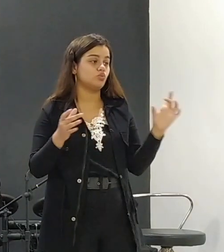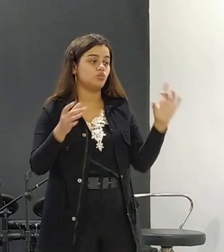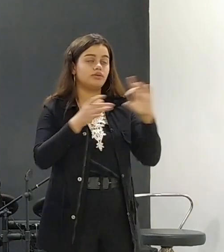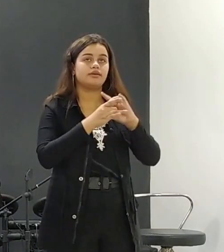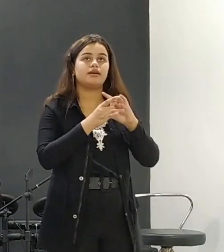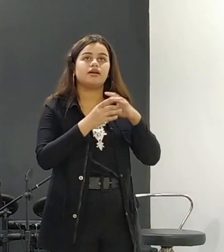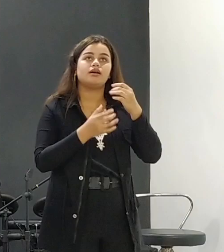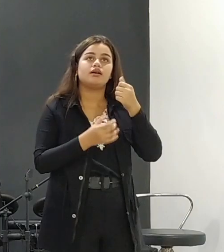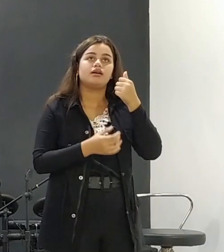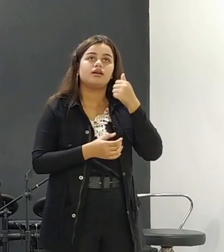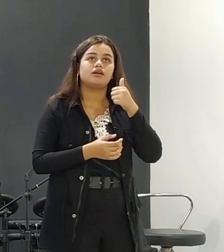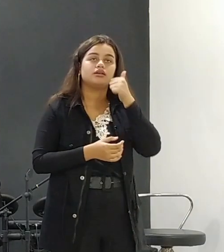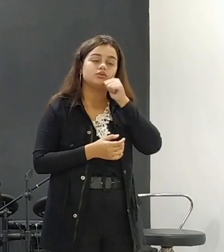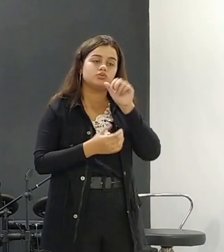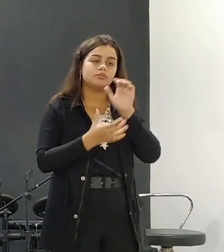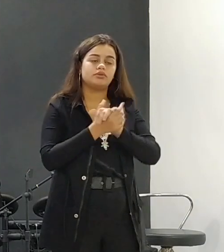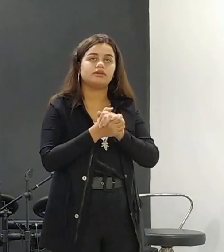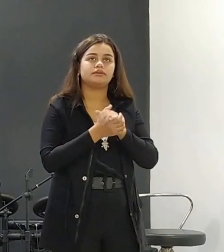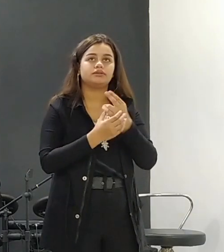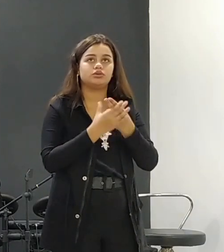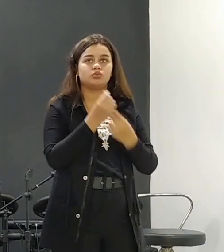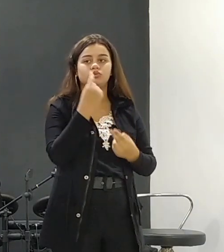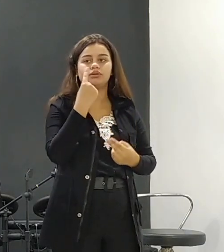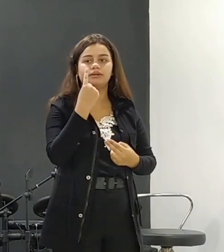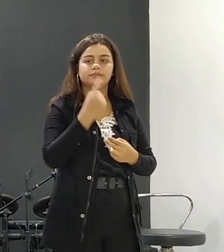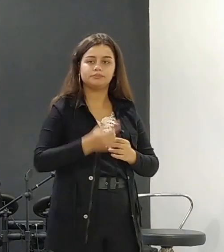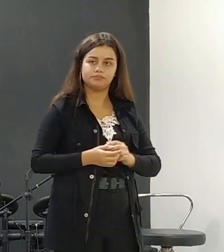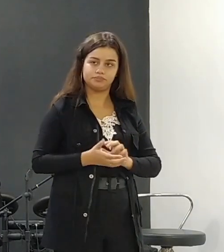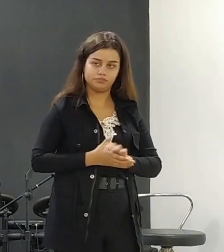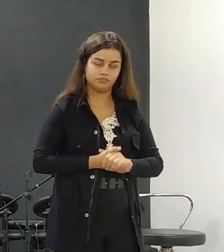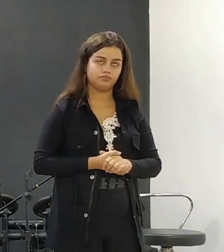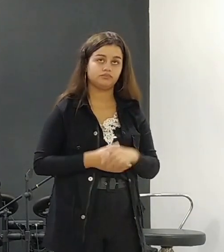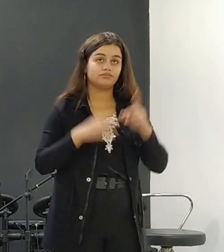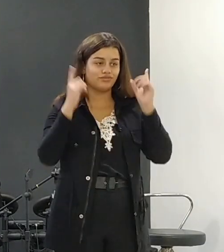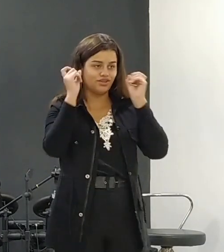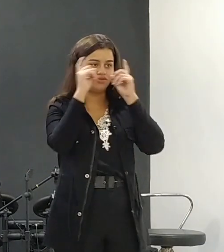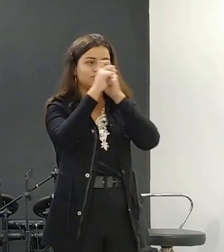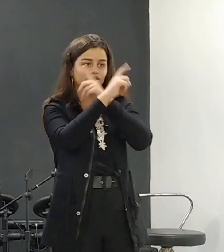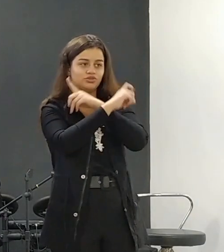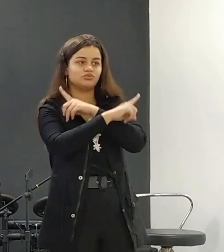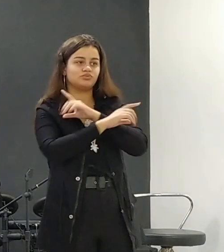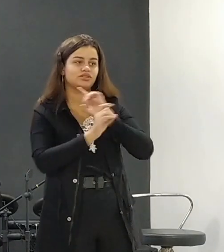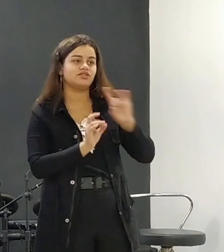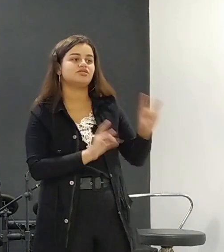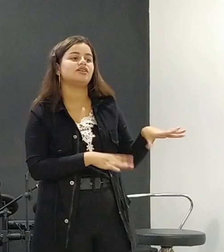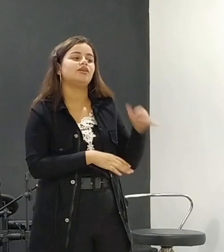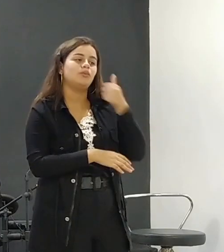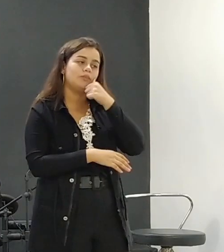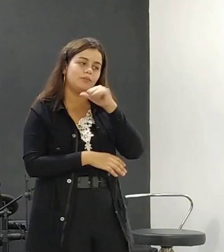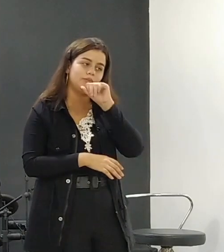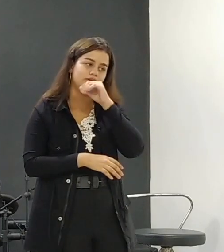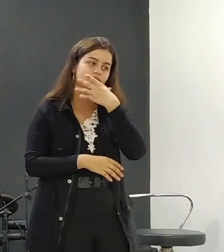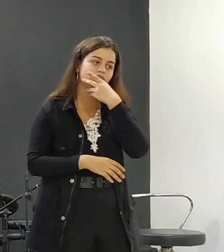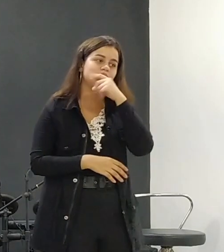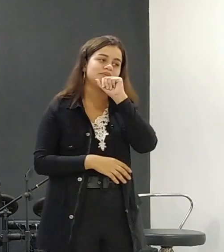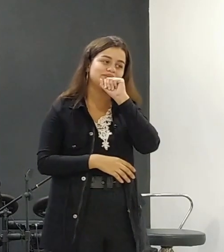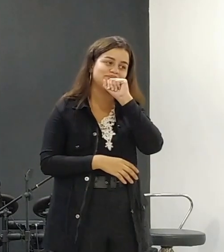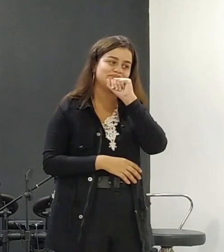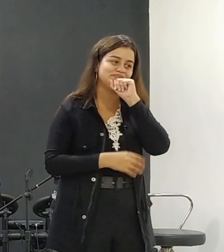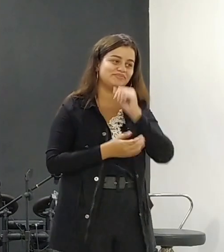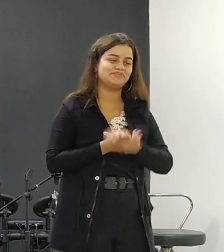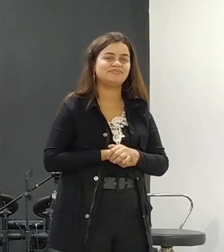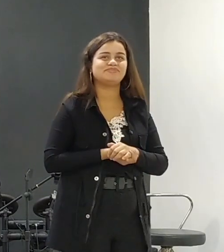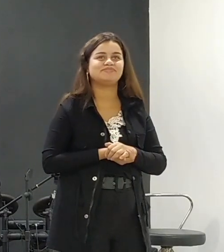serão ambos uma carne. Amém? Isso também é uma dificuldade muito grande. Deixará o homem seu pai e sua